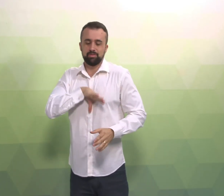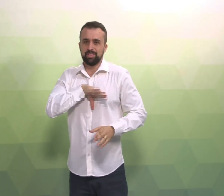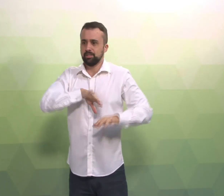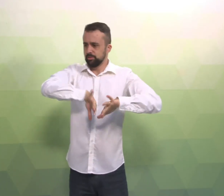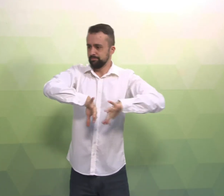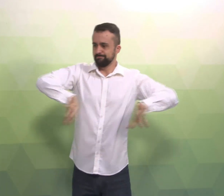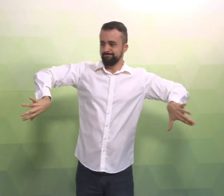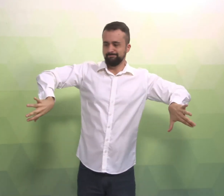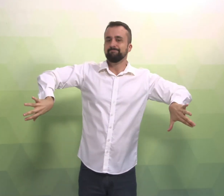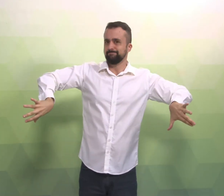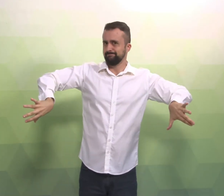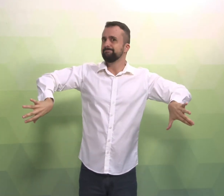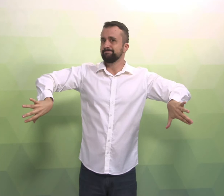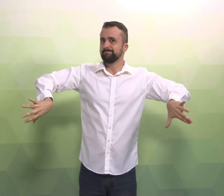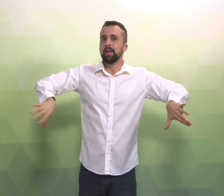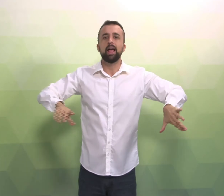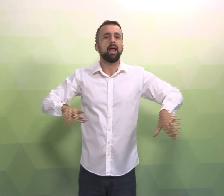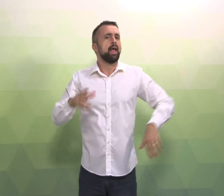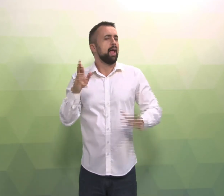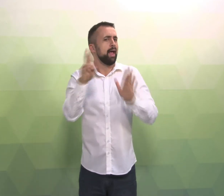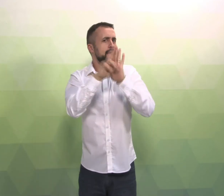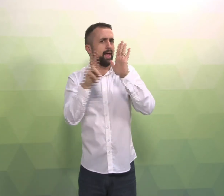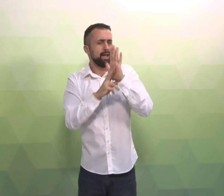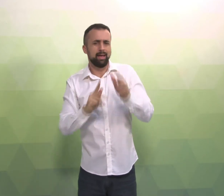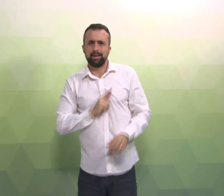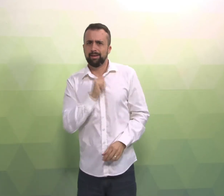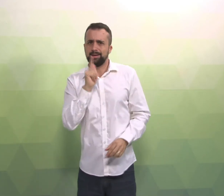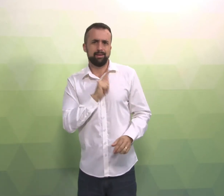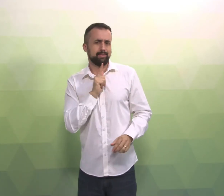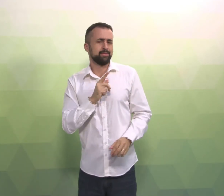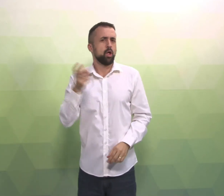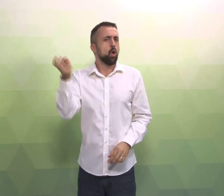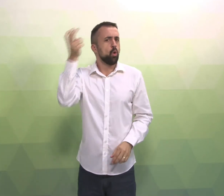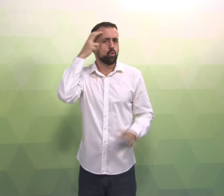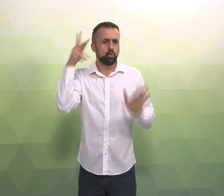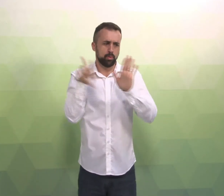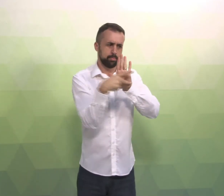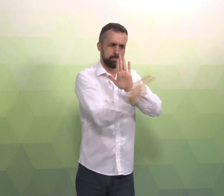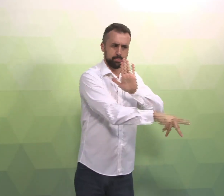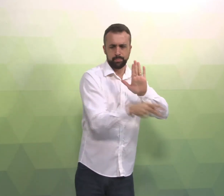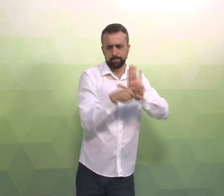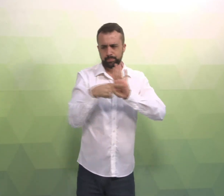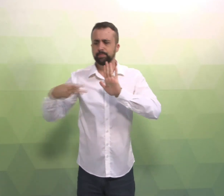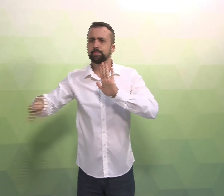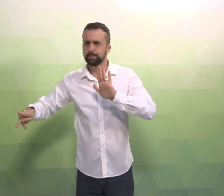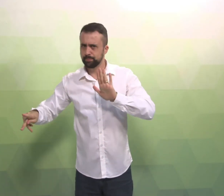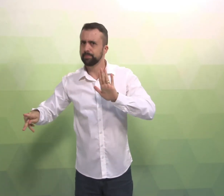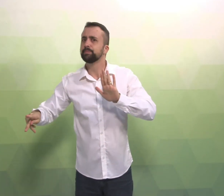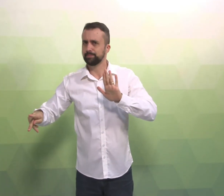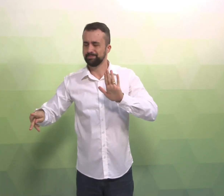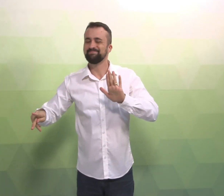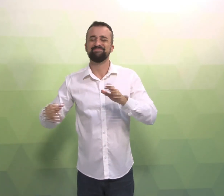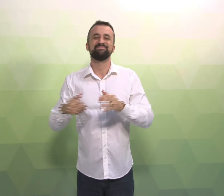independente do português, isto é, cada uma com suas regras gramaticais e cultura próprias,